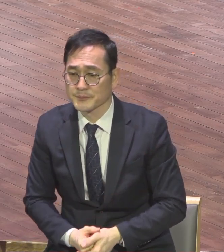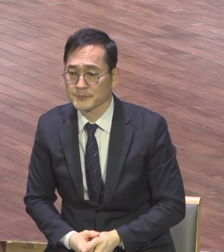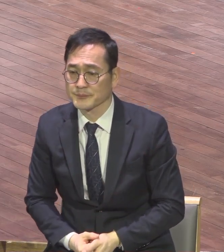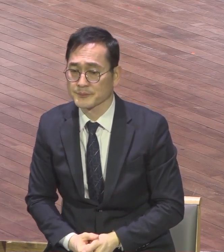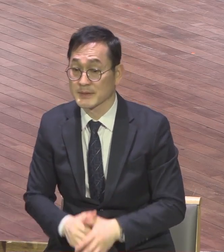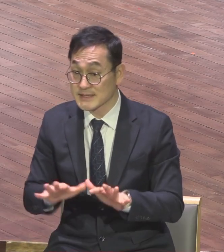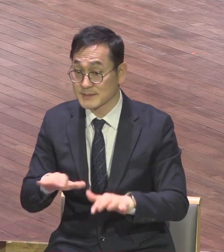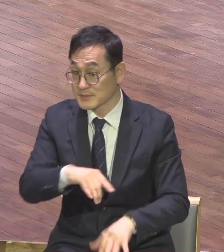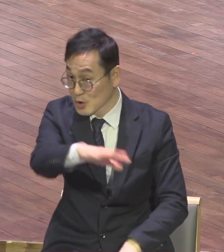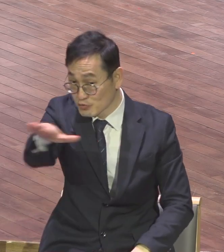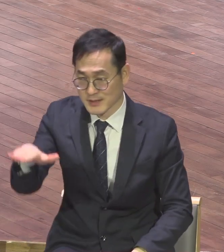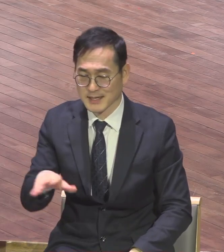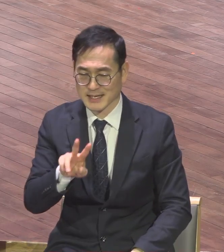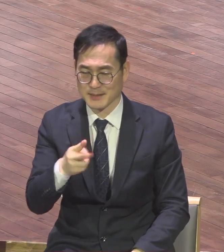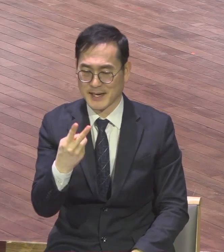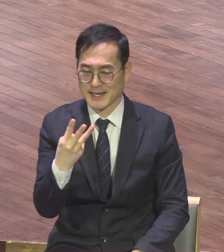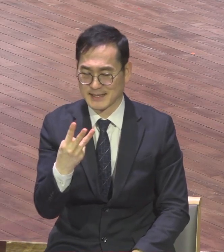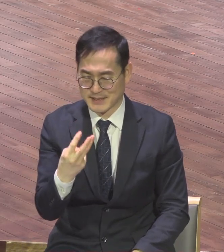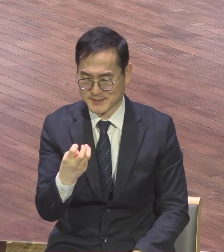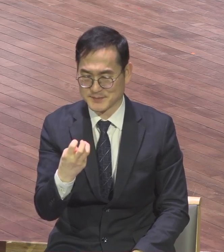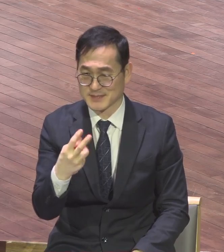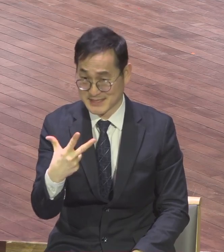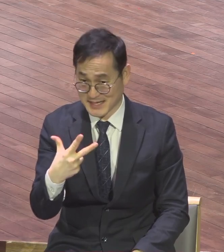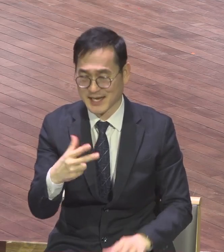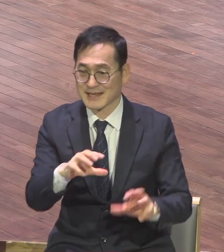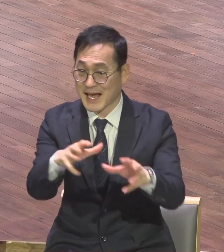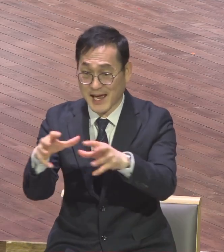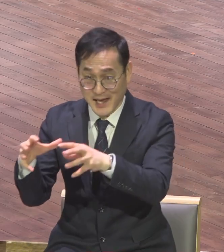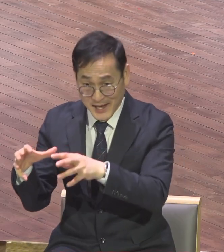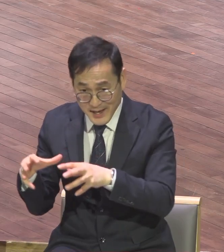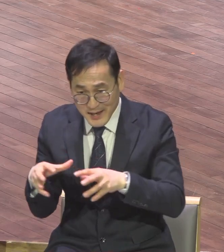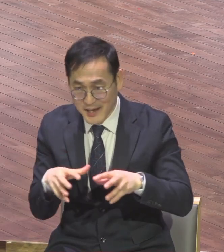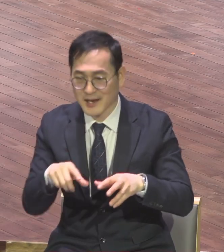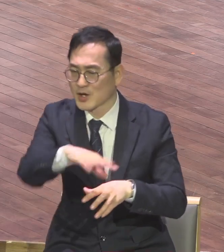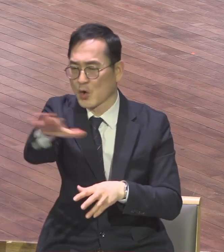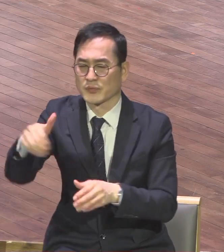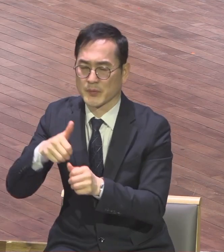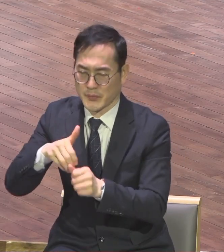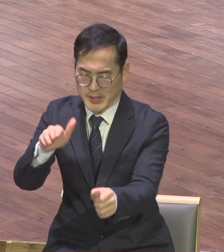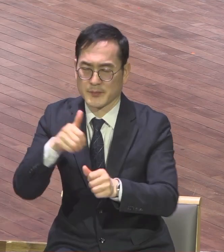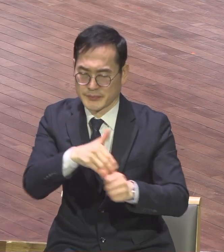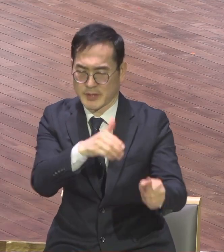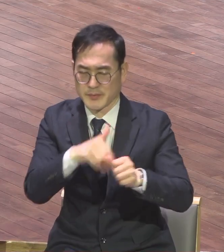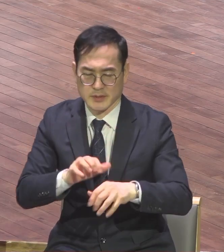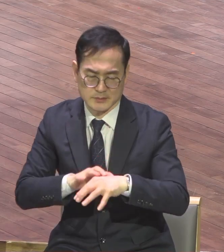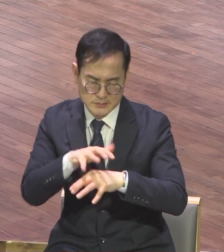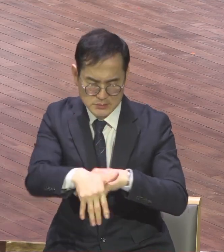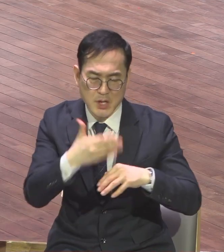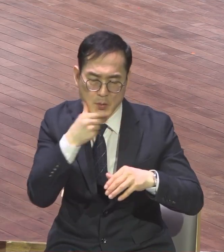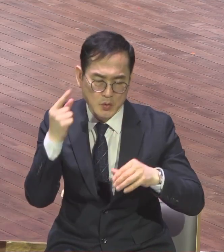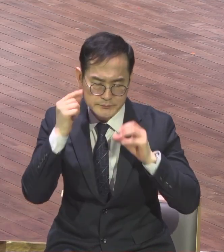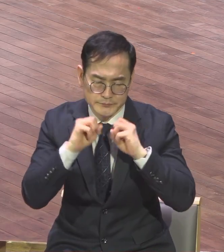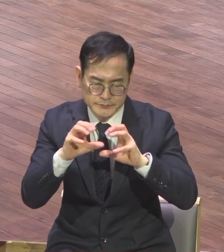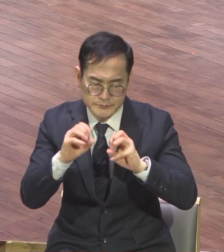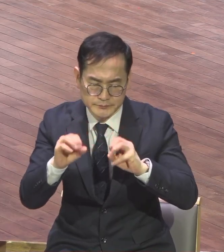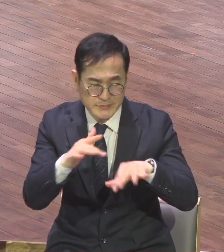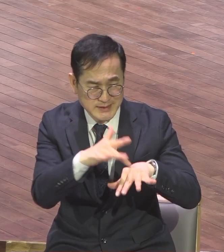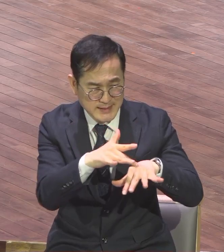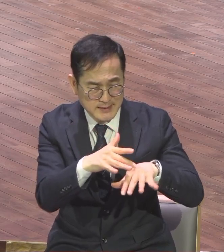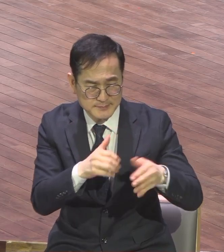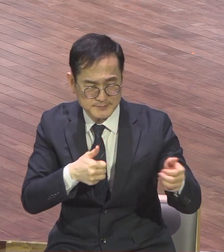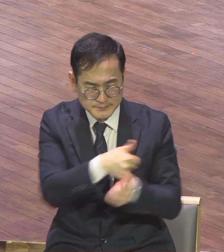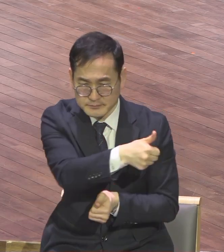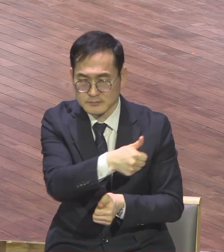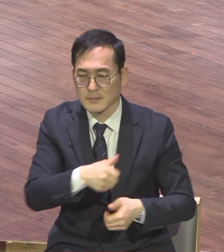하나님은 237개 나라의 사람들을 보내실 것입니다. 당연히 성취될 약속이며 그것이 복음 운동의